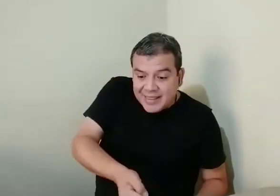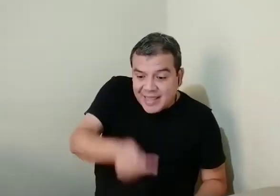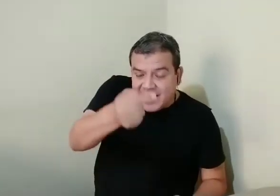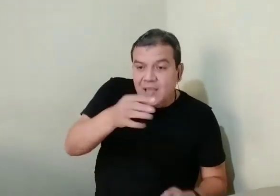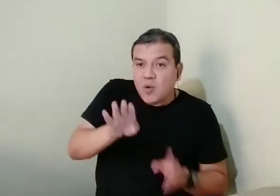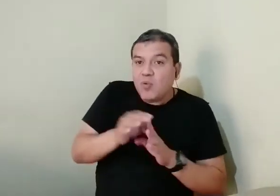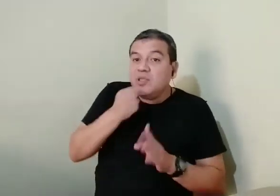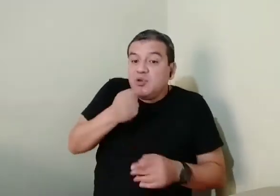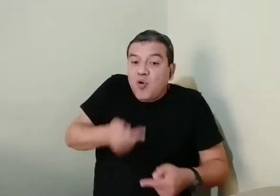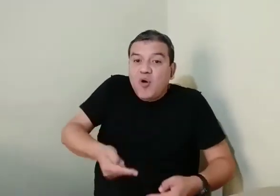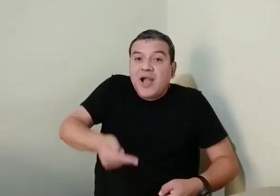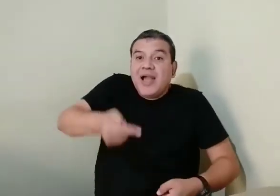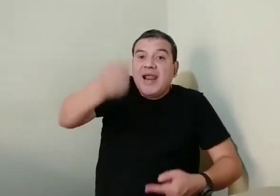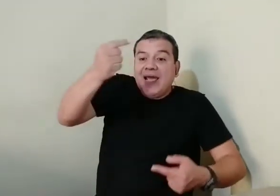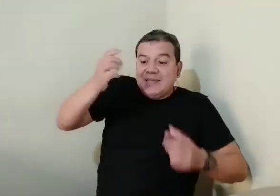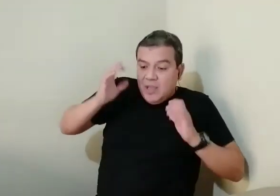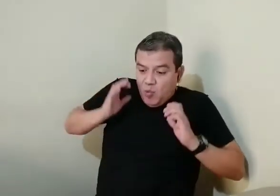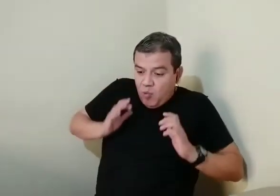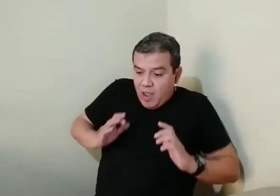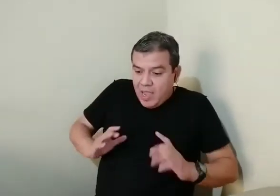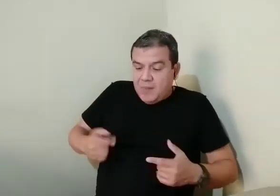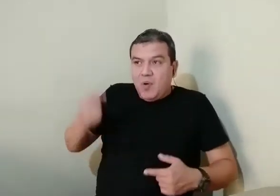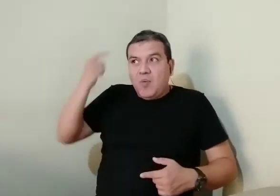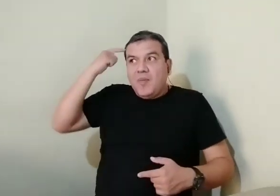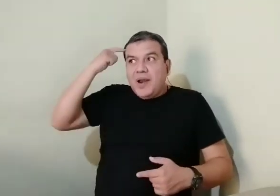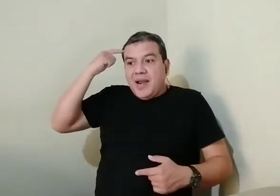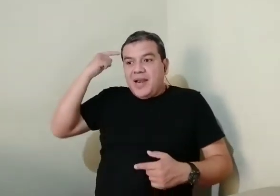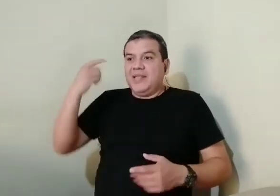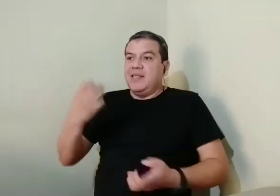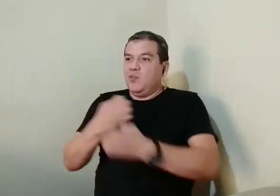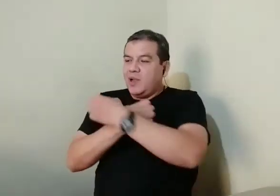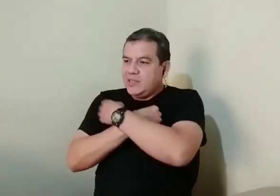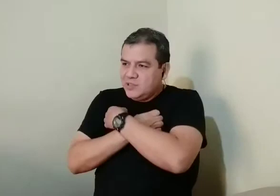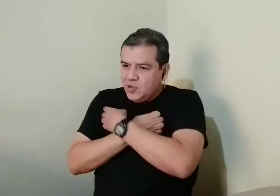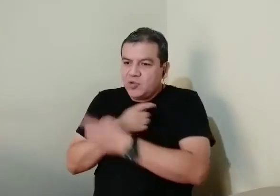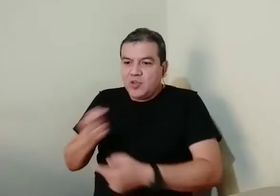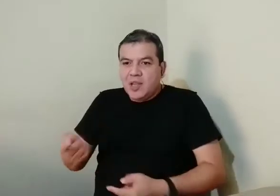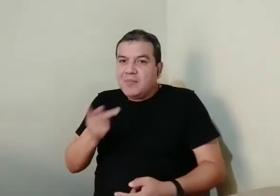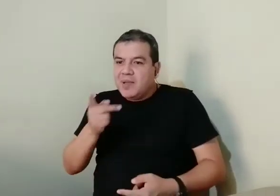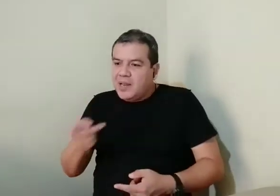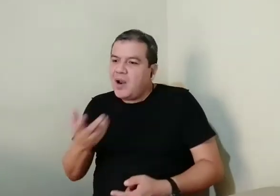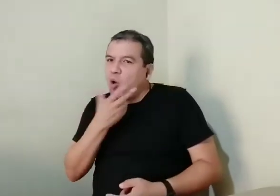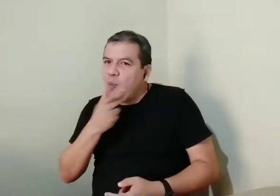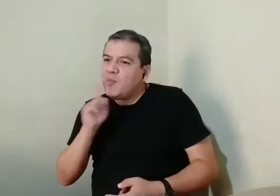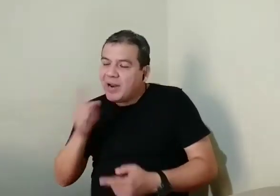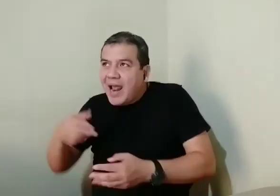La cooperación debería empezar con los padres en el hogar.